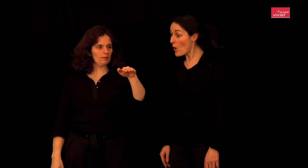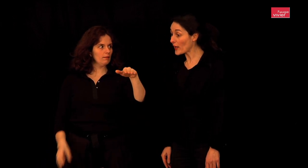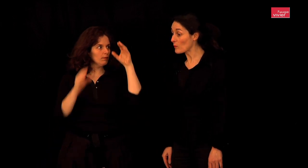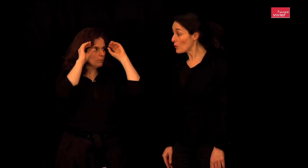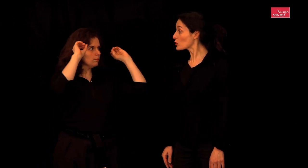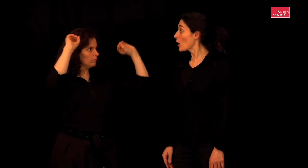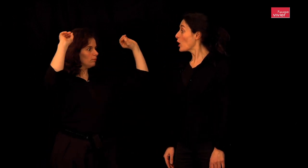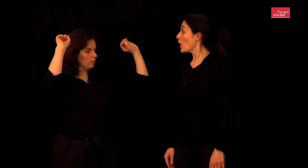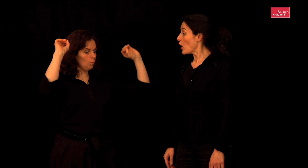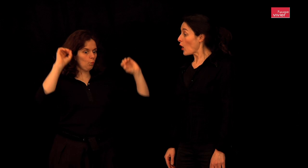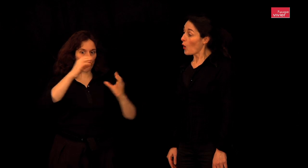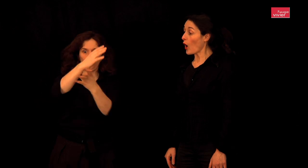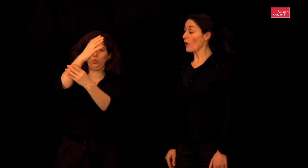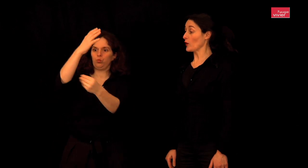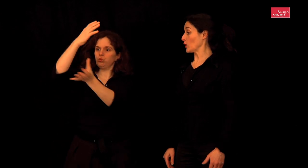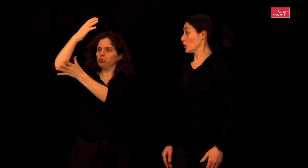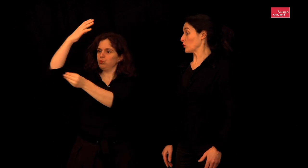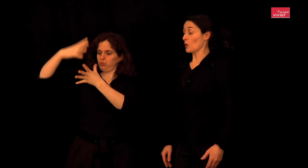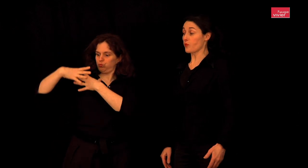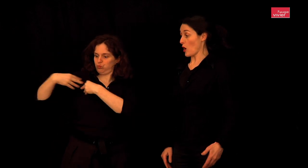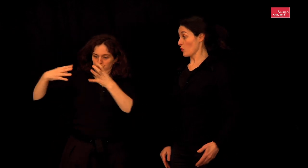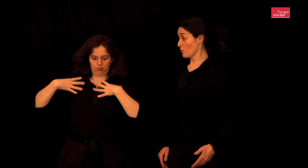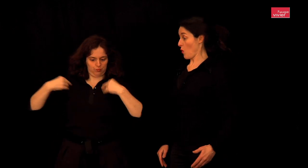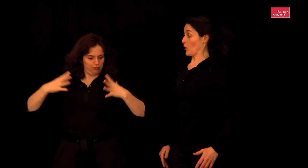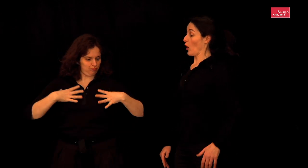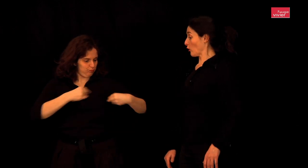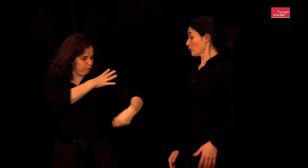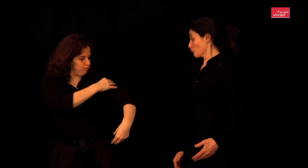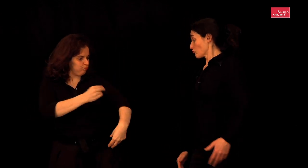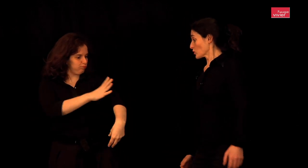Moyen bouc avait des poils moyens,